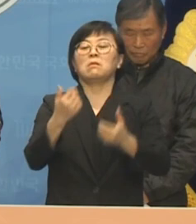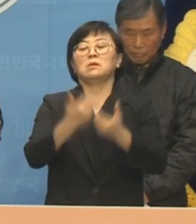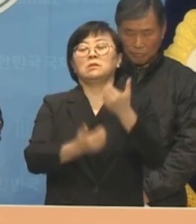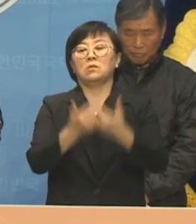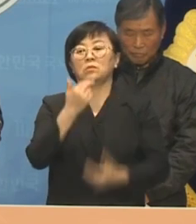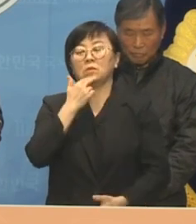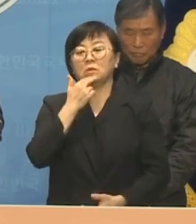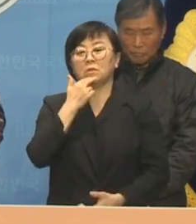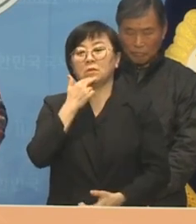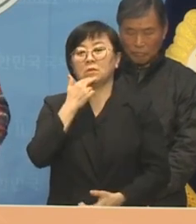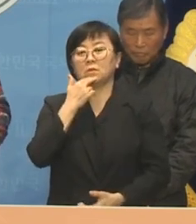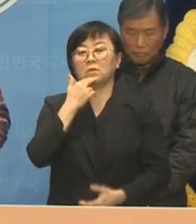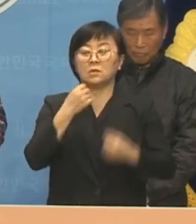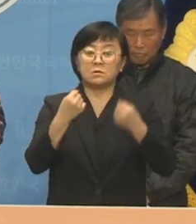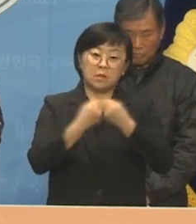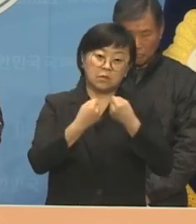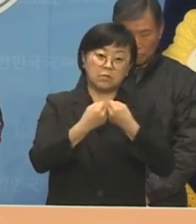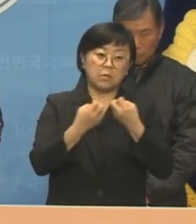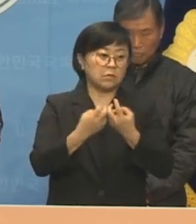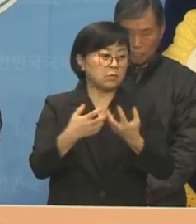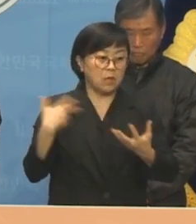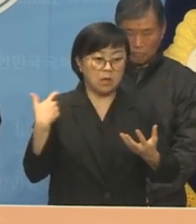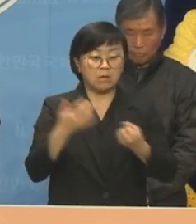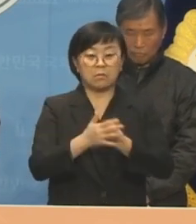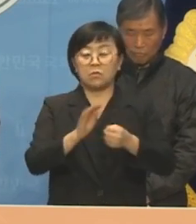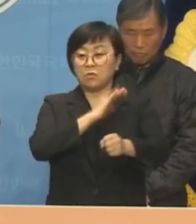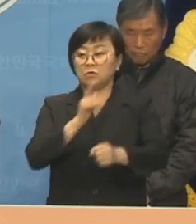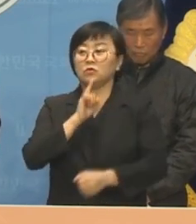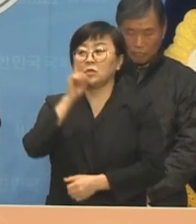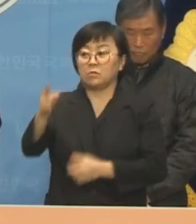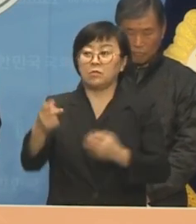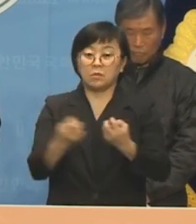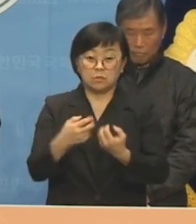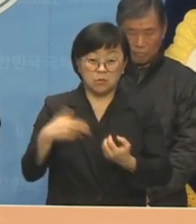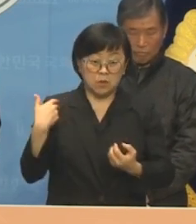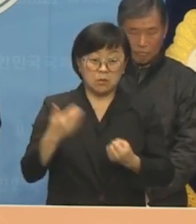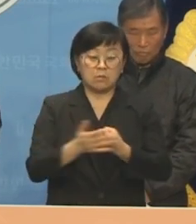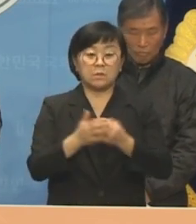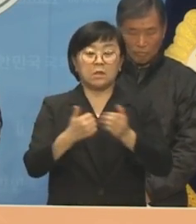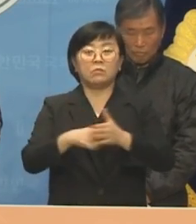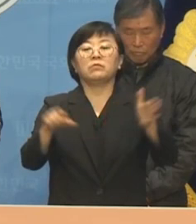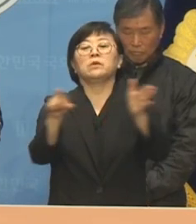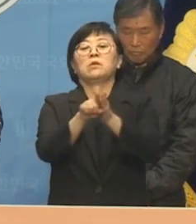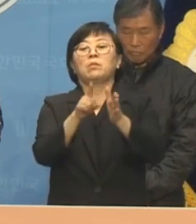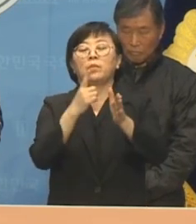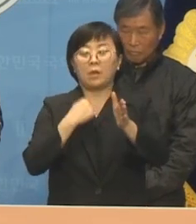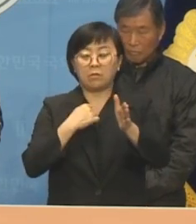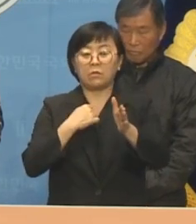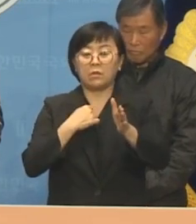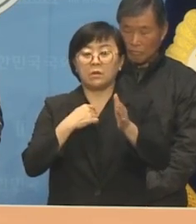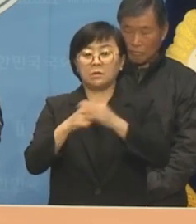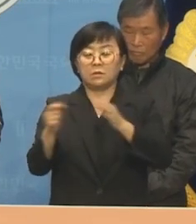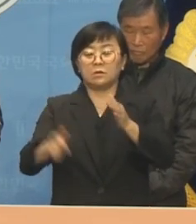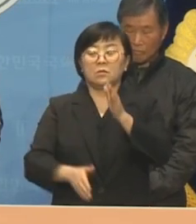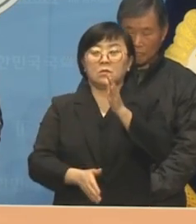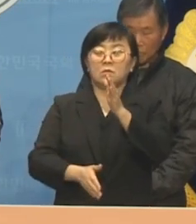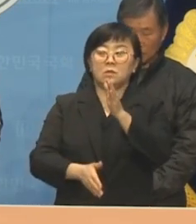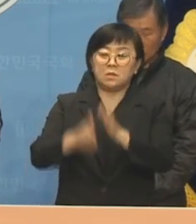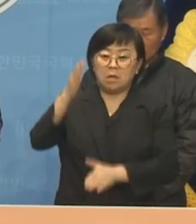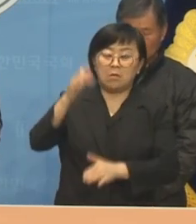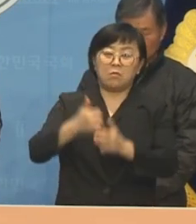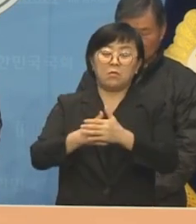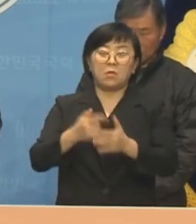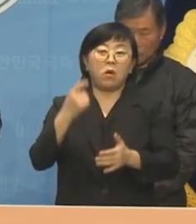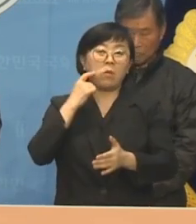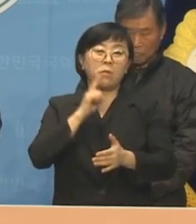없었다고 합니다. 싸우는 방법도 모르고 권리를 주장하는 것도 모르고 철떡같이 믿었던 관의 거짓말, 회사의 거짓말에